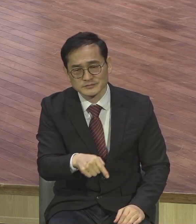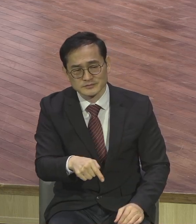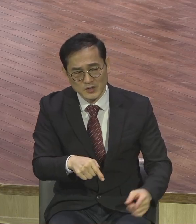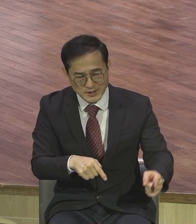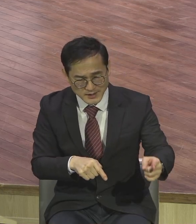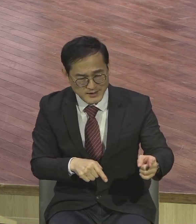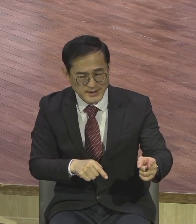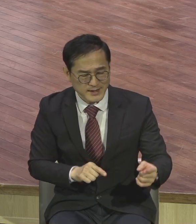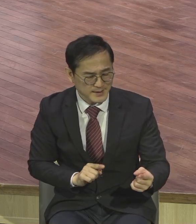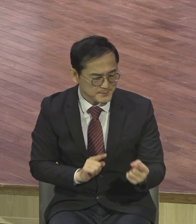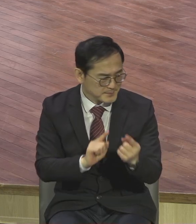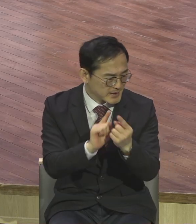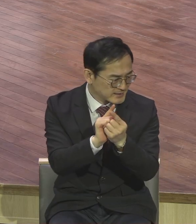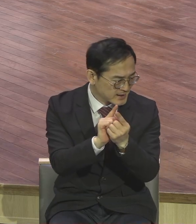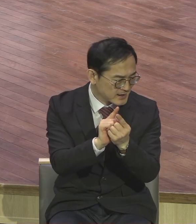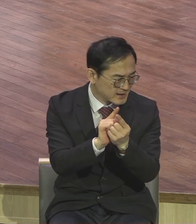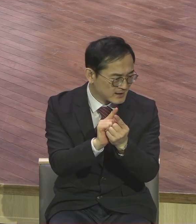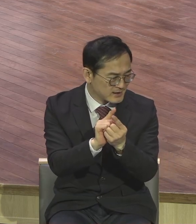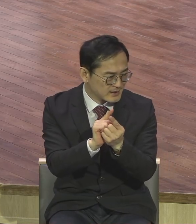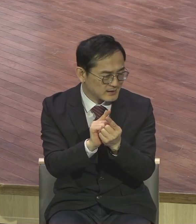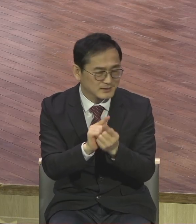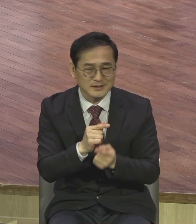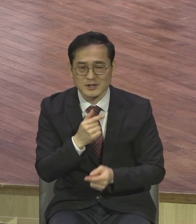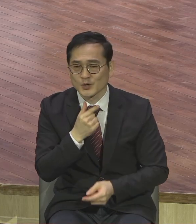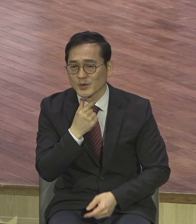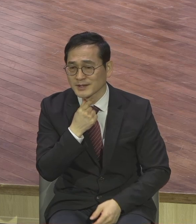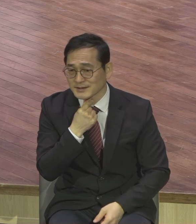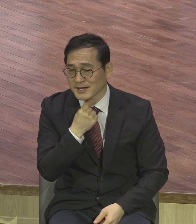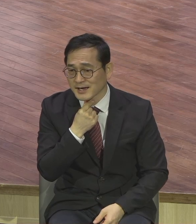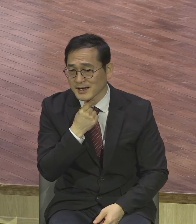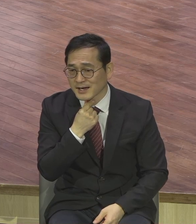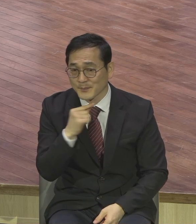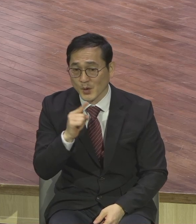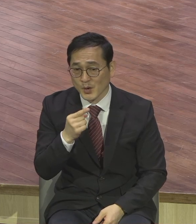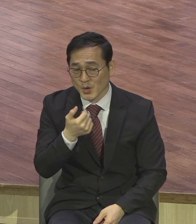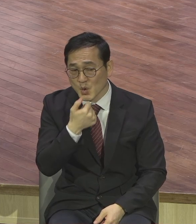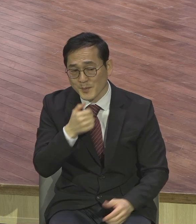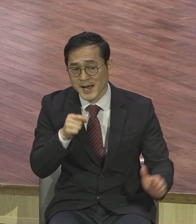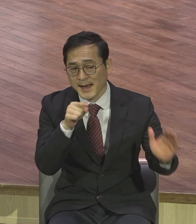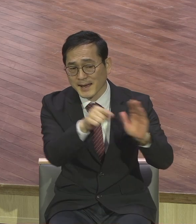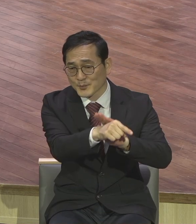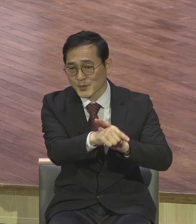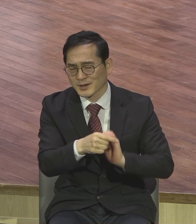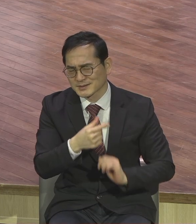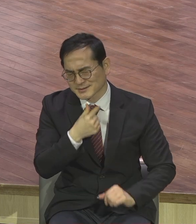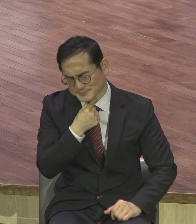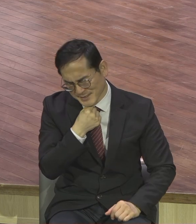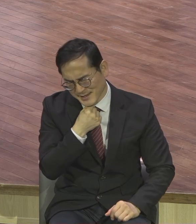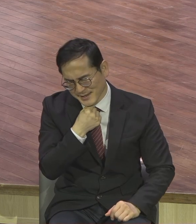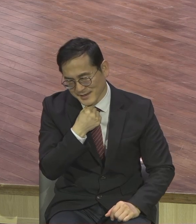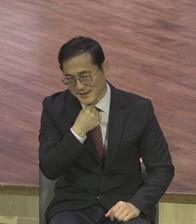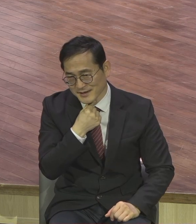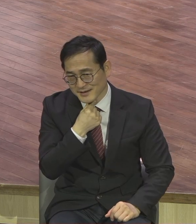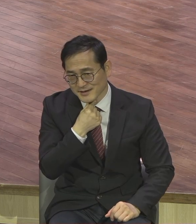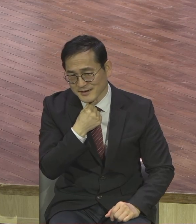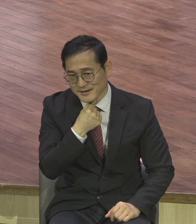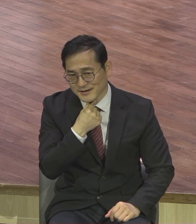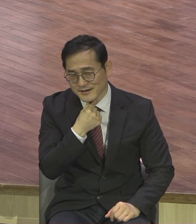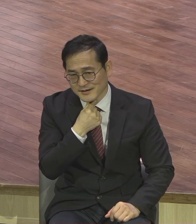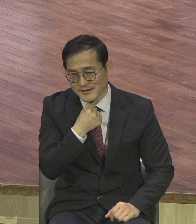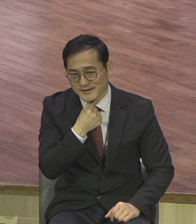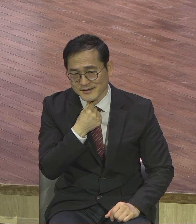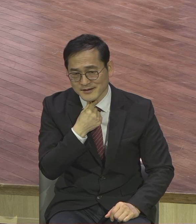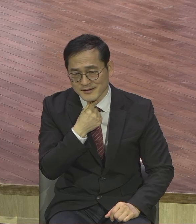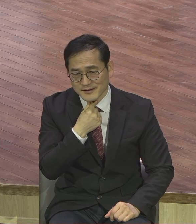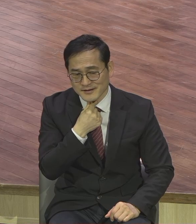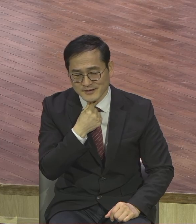얻기를 구하노라. 자, 사도 바울이 로마를 방문하고자 하는 계획이 있다는